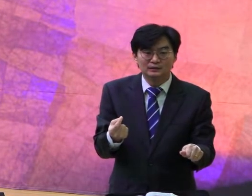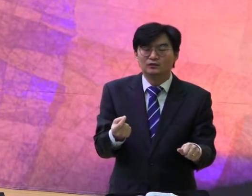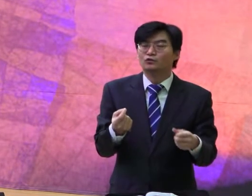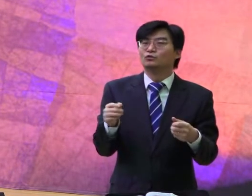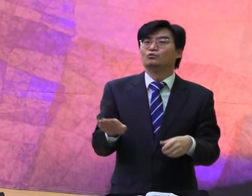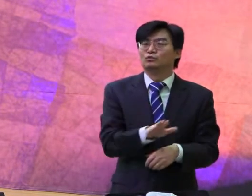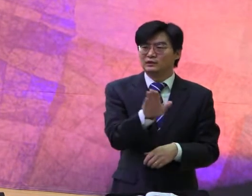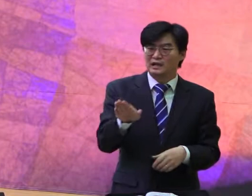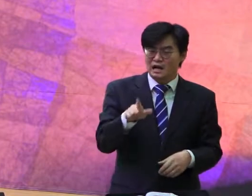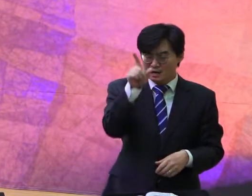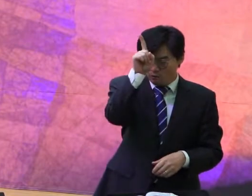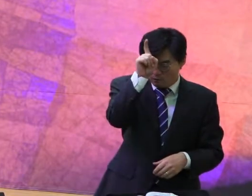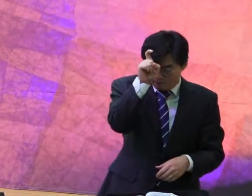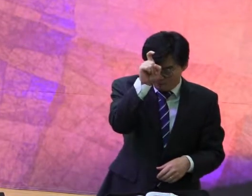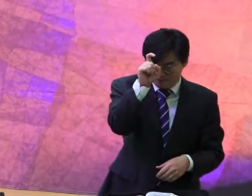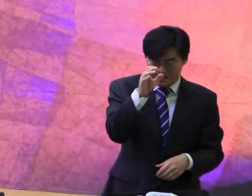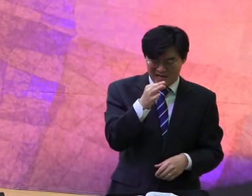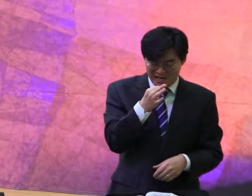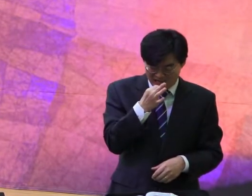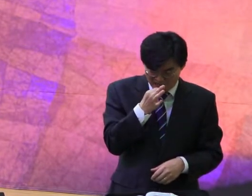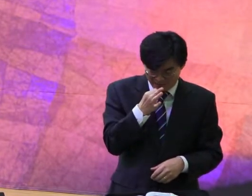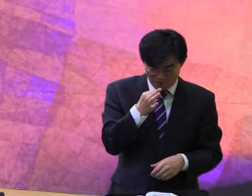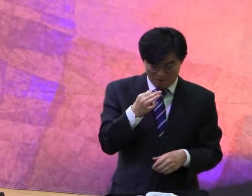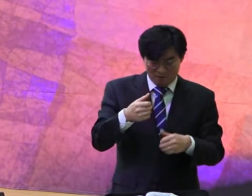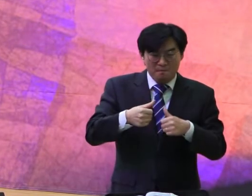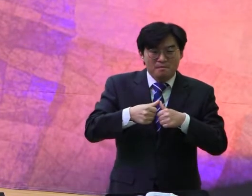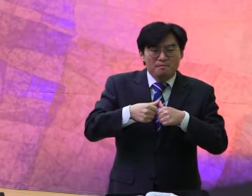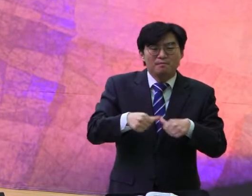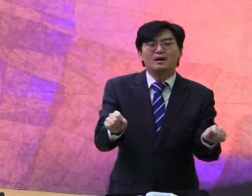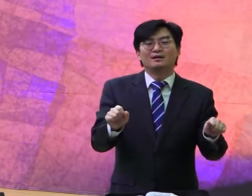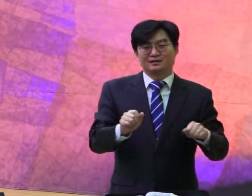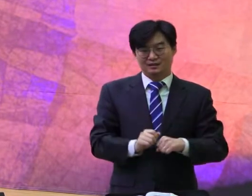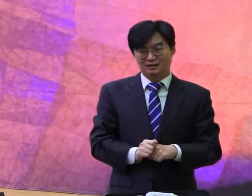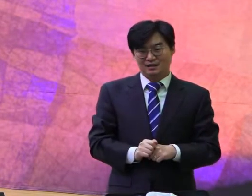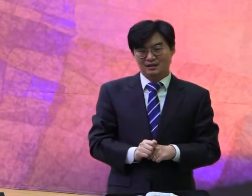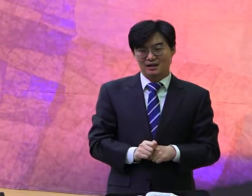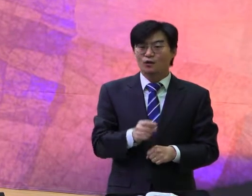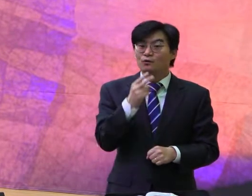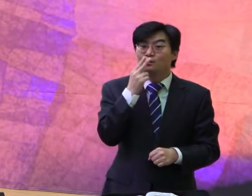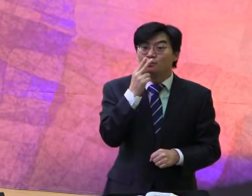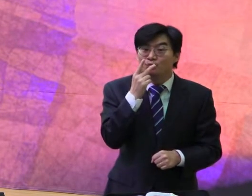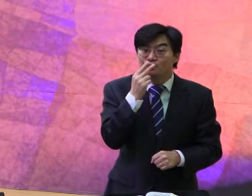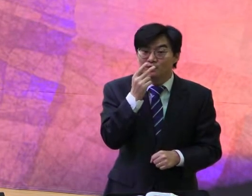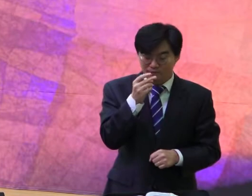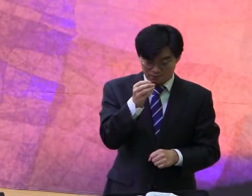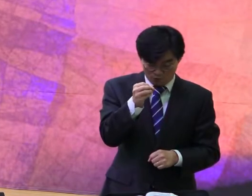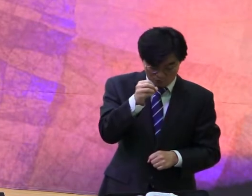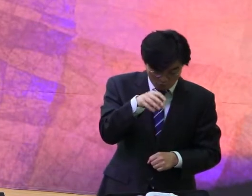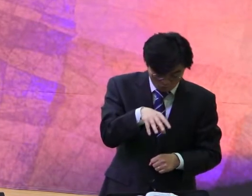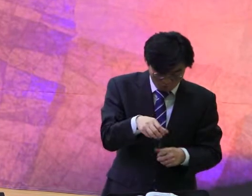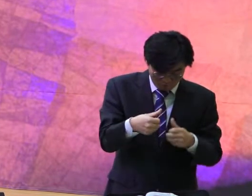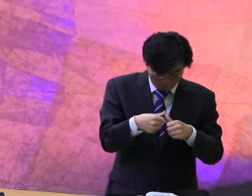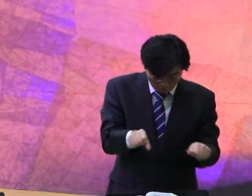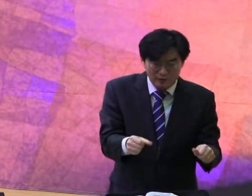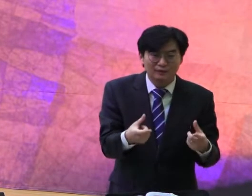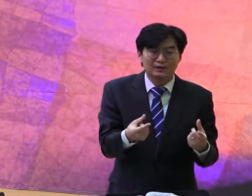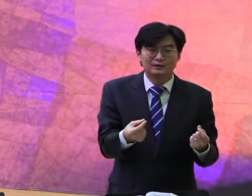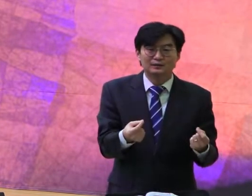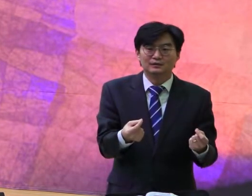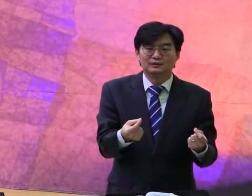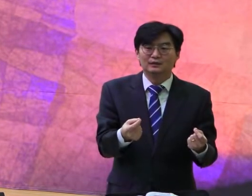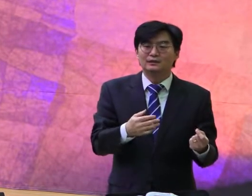고집스럽고 아집이 있는 그런 옛사람이 십자가에 죽는 것부터 거기서부터 신앙이 시작되는